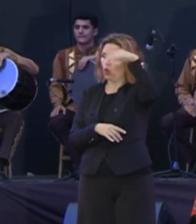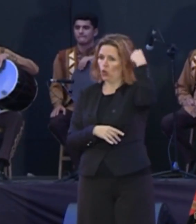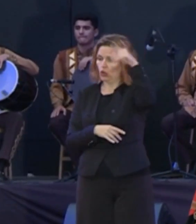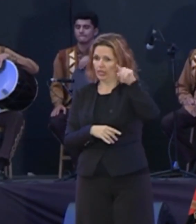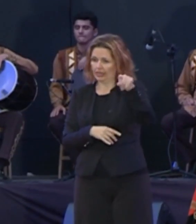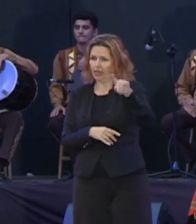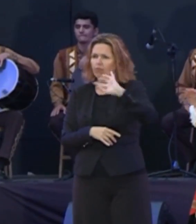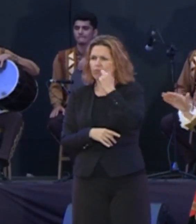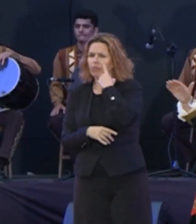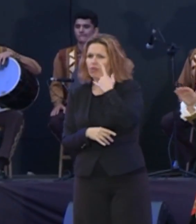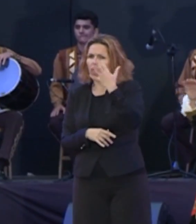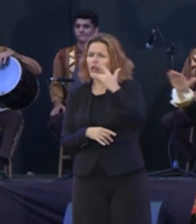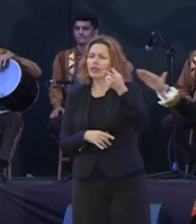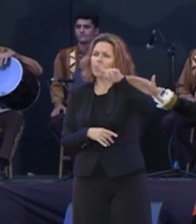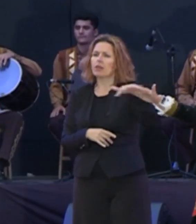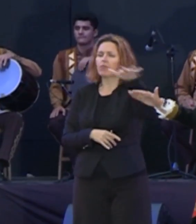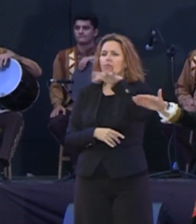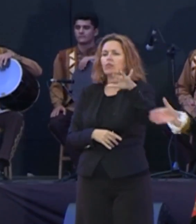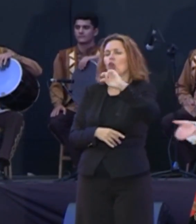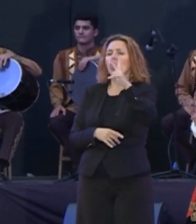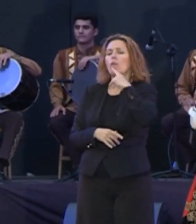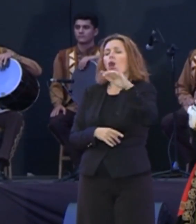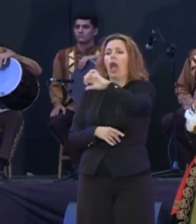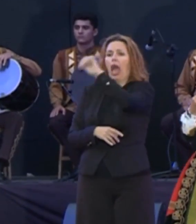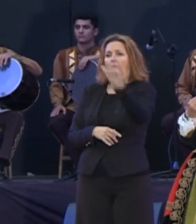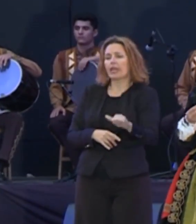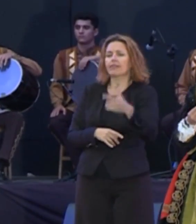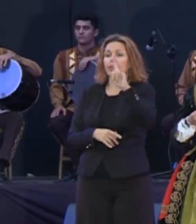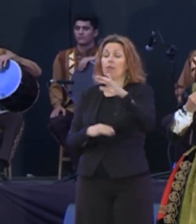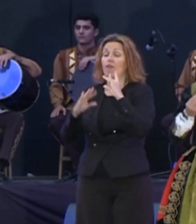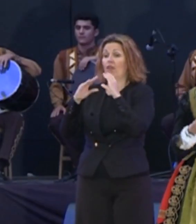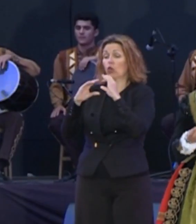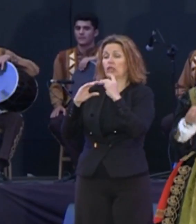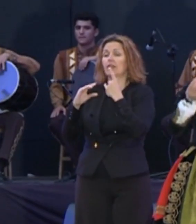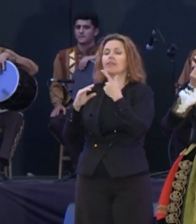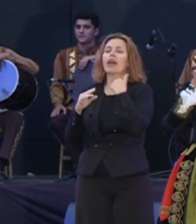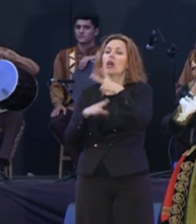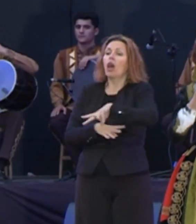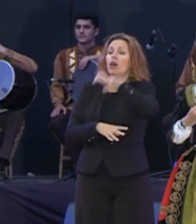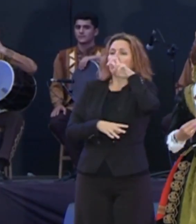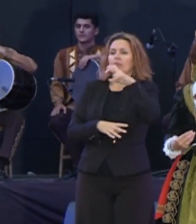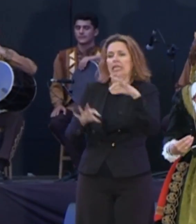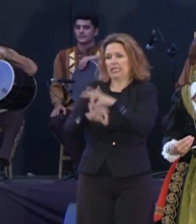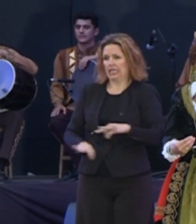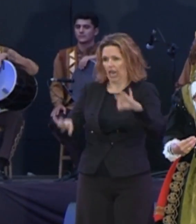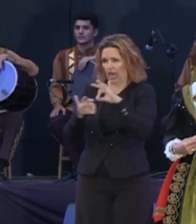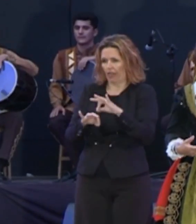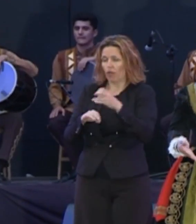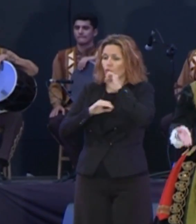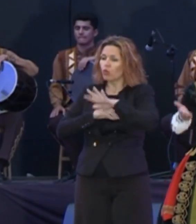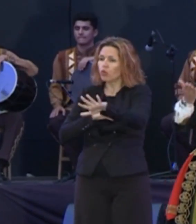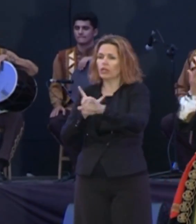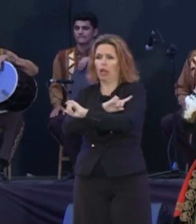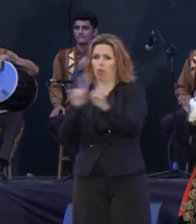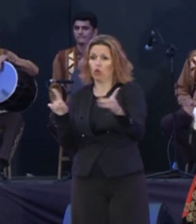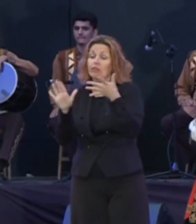también lo encontramos en las estepas del Asia Central. El flautista no para a coger aire para volver a expulsarlo,